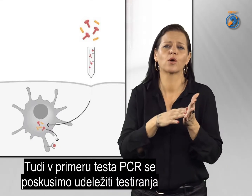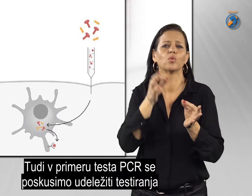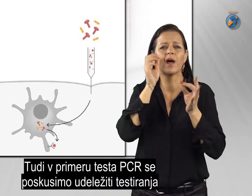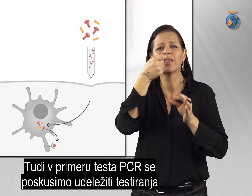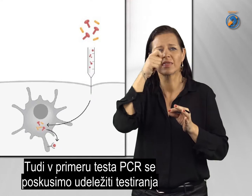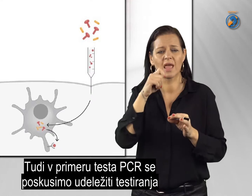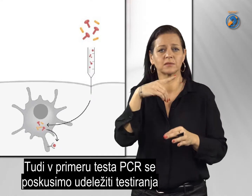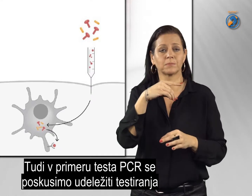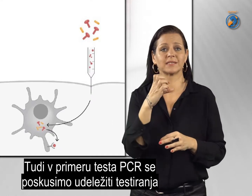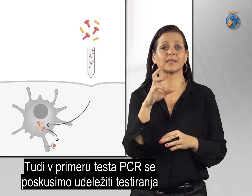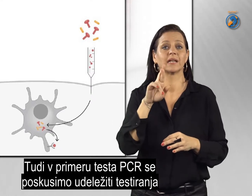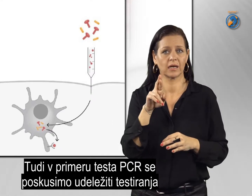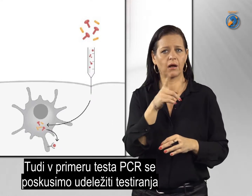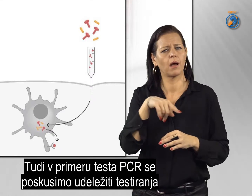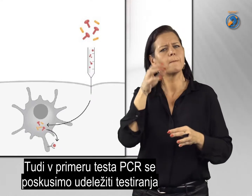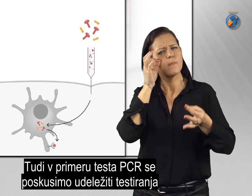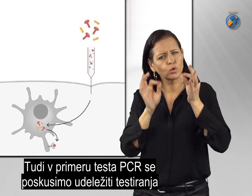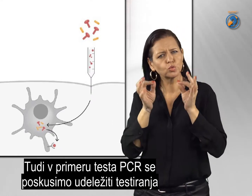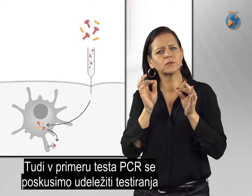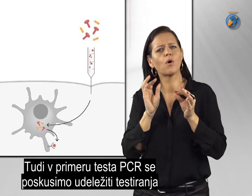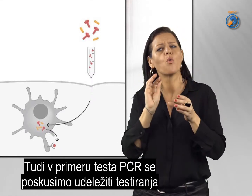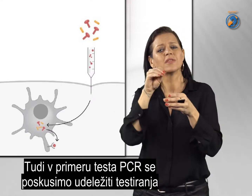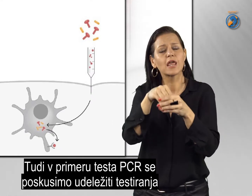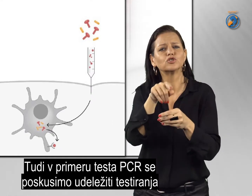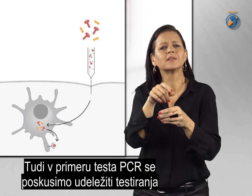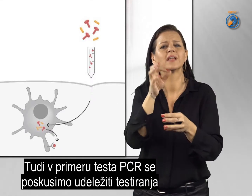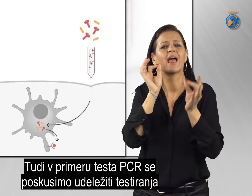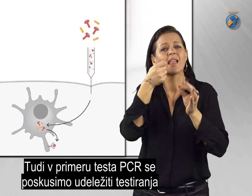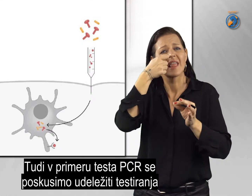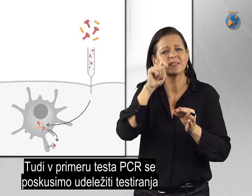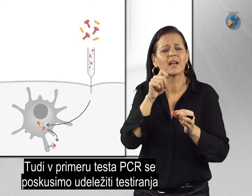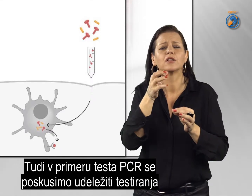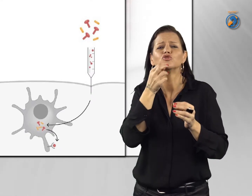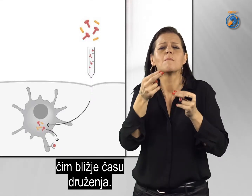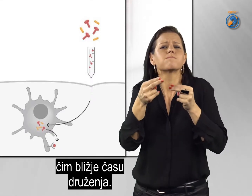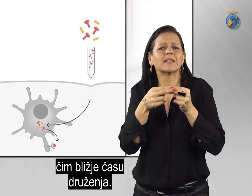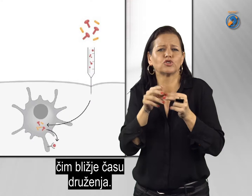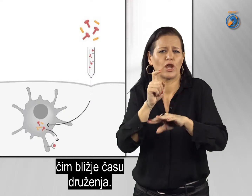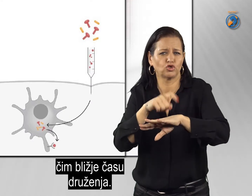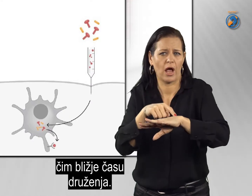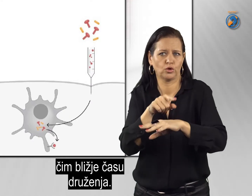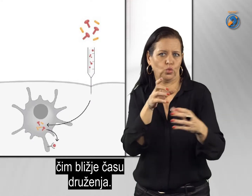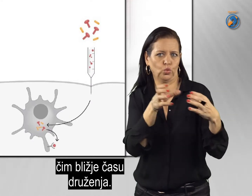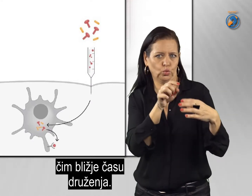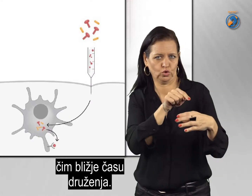Tudi v primeru testa PCR se poskusimo udeležiti testiranja čim bližje času druženja.